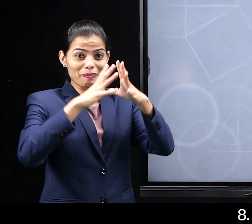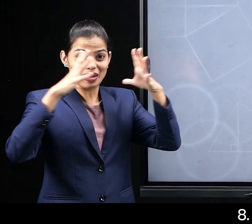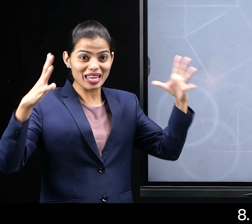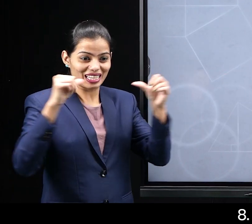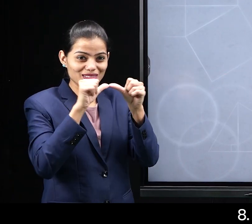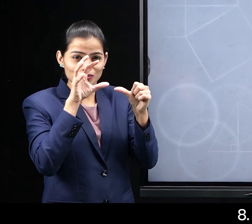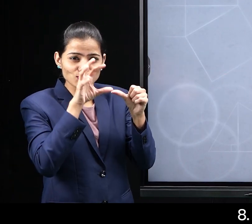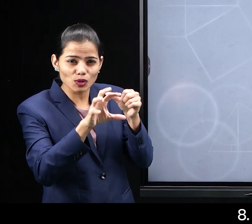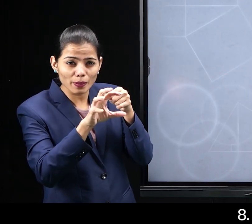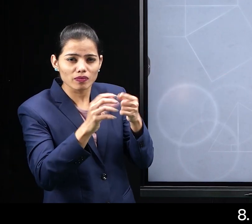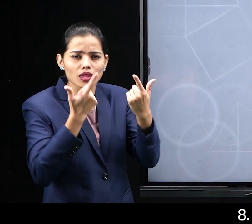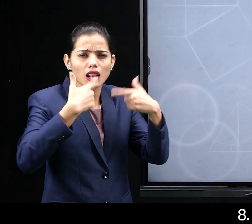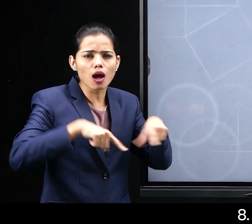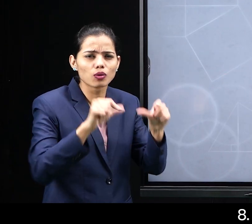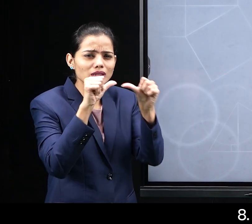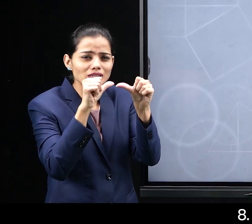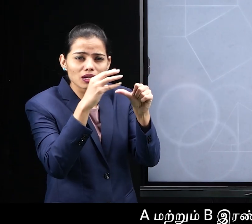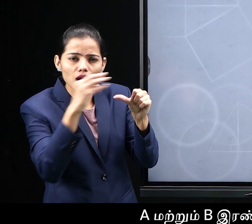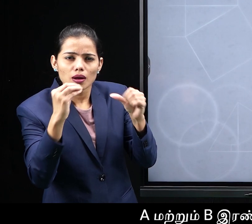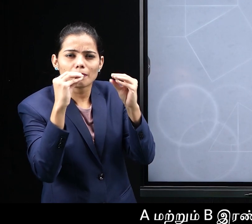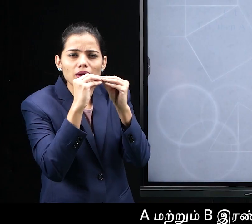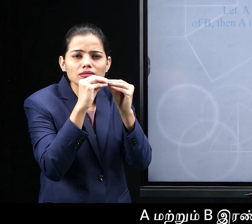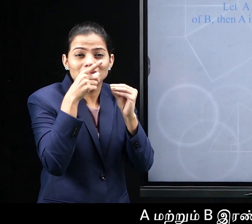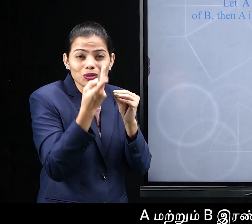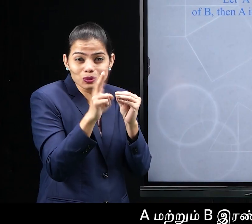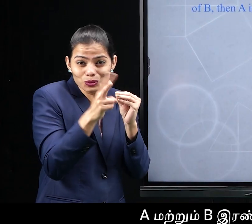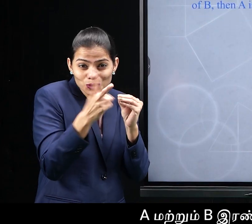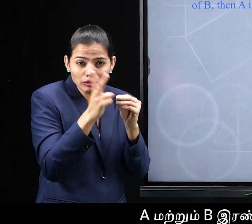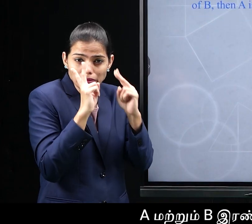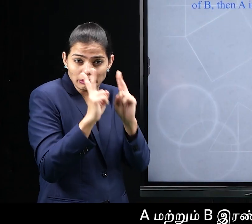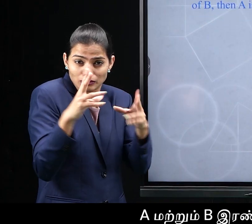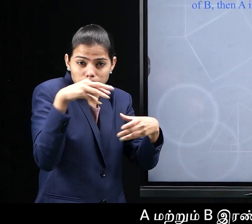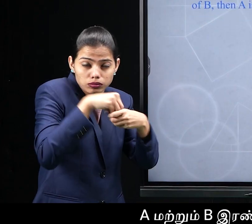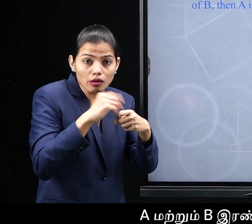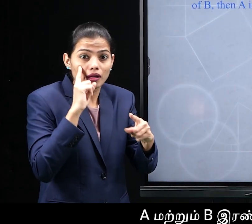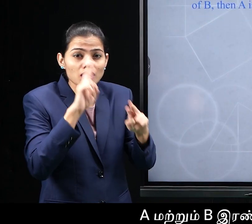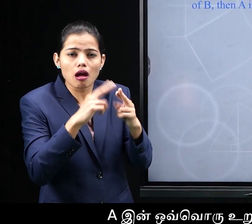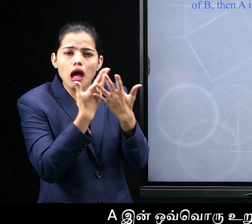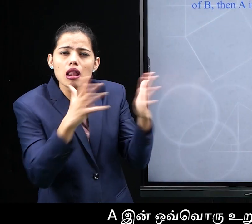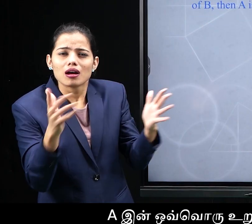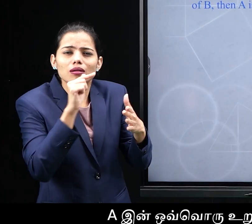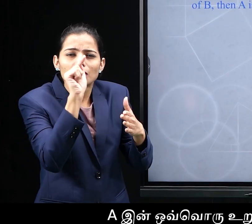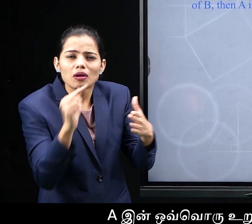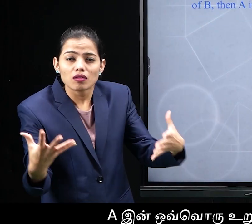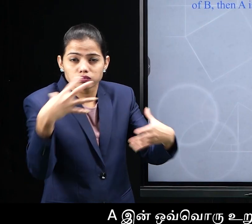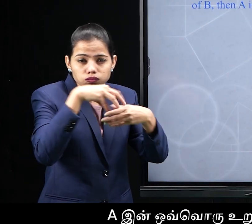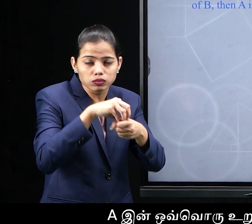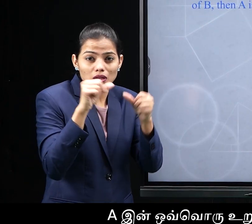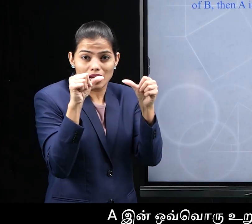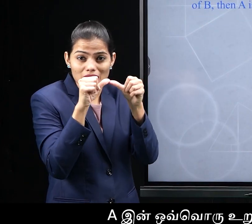8. துணை கணம். A மற்றும் B இரண்டு கணங்களாக இருக்கட்டும். A இன் ஒவ்வொரு உறுப்பும் B